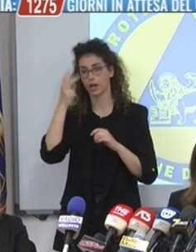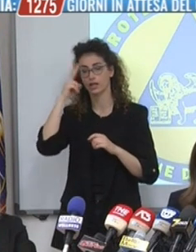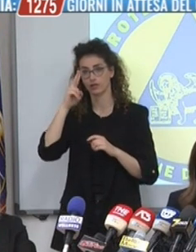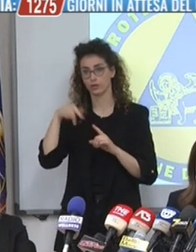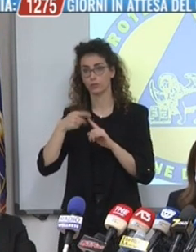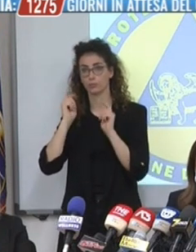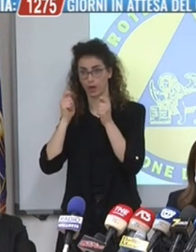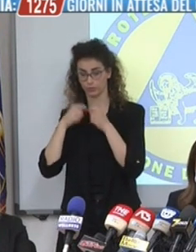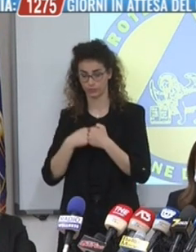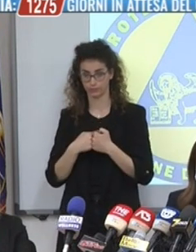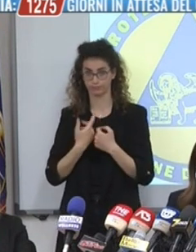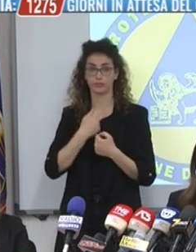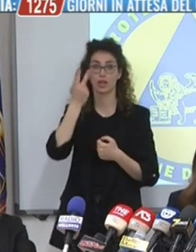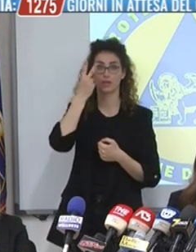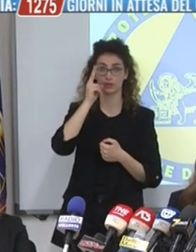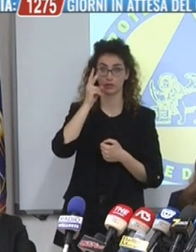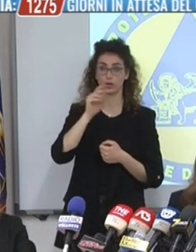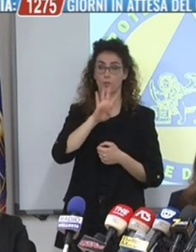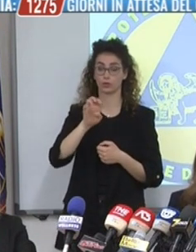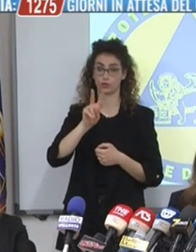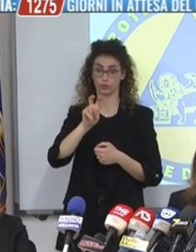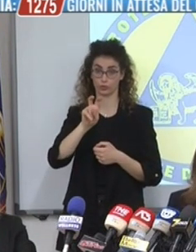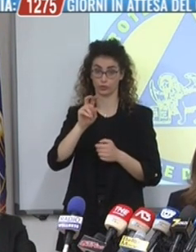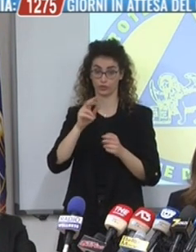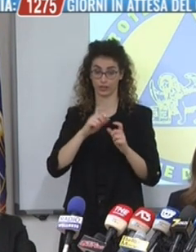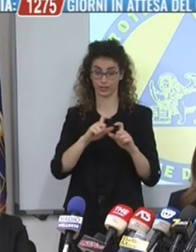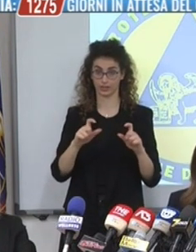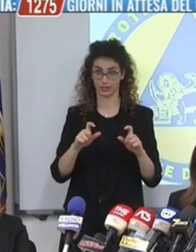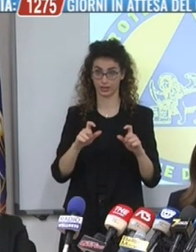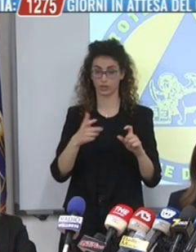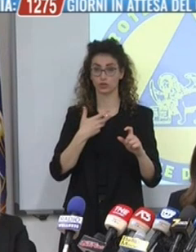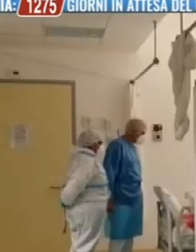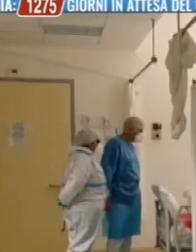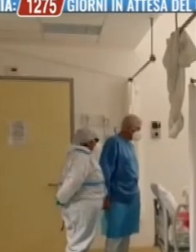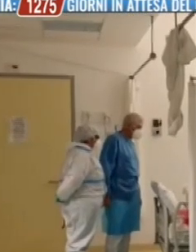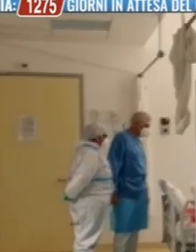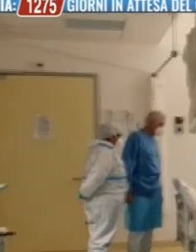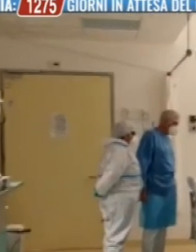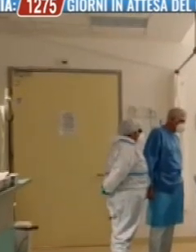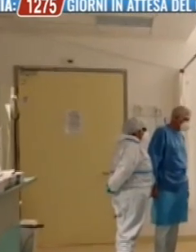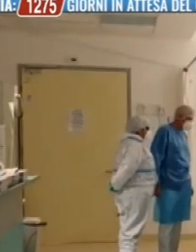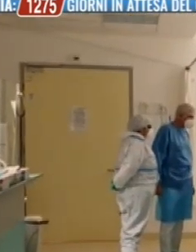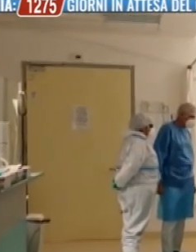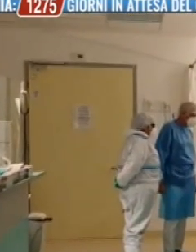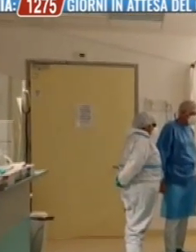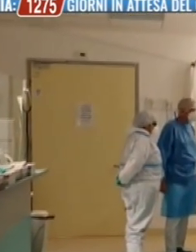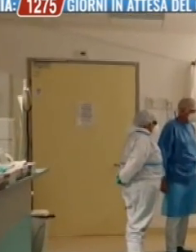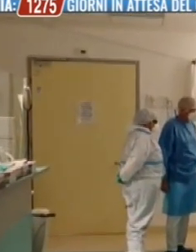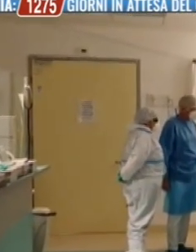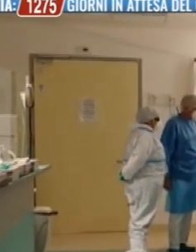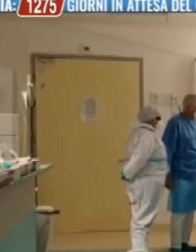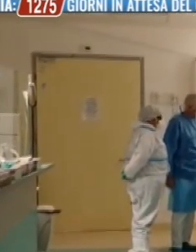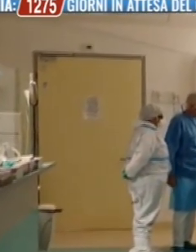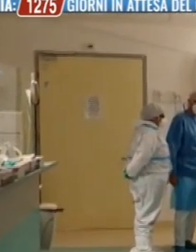verona di queste 420 dosi ne ha fatte 115 questi pazienti seguiti nel tempo hanno più di